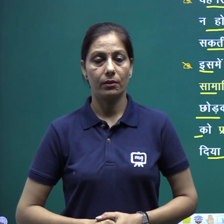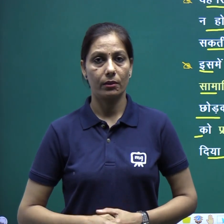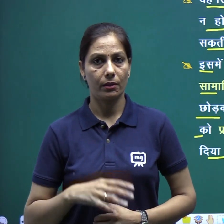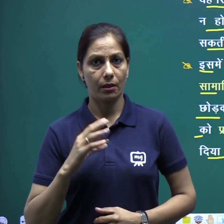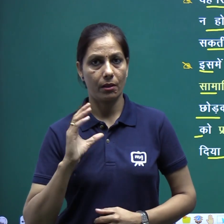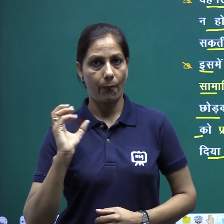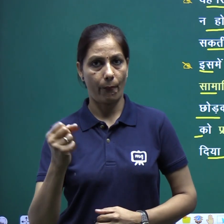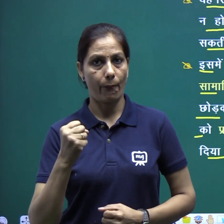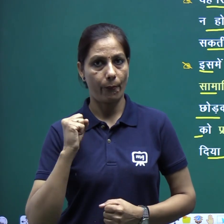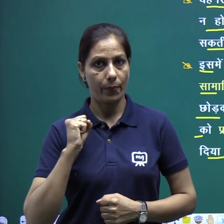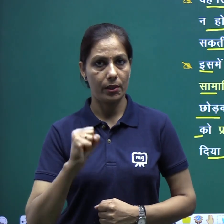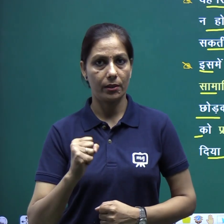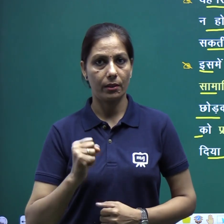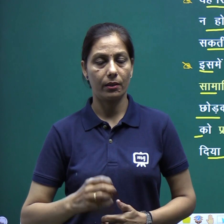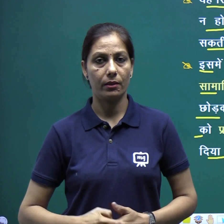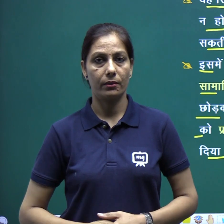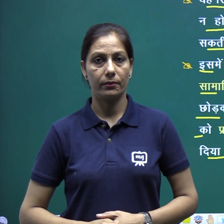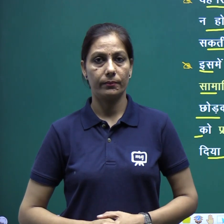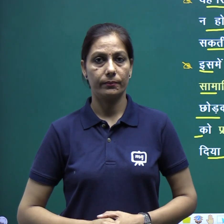बल दिया गया है।